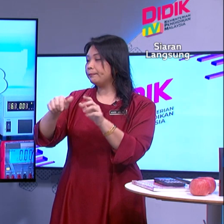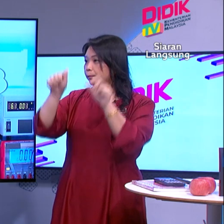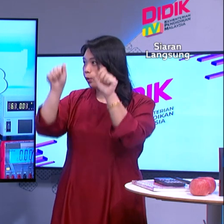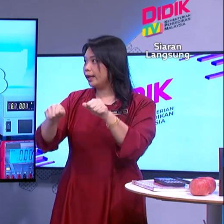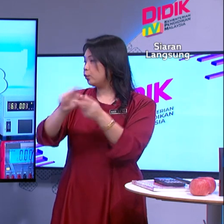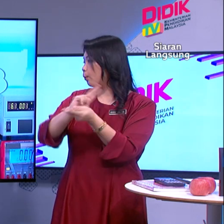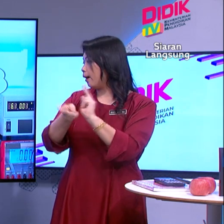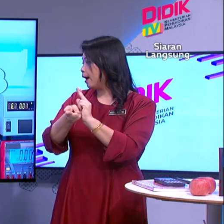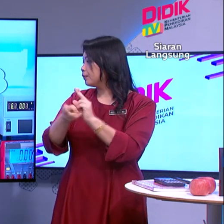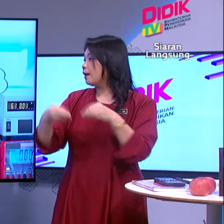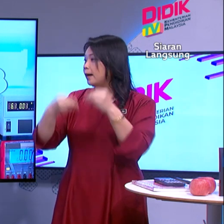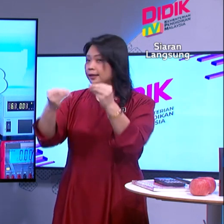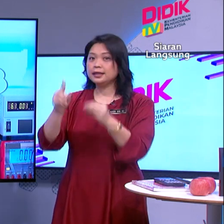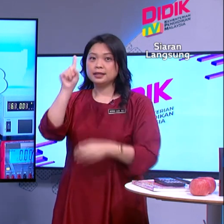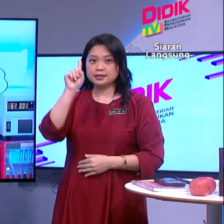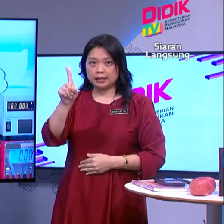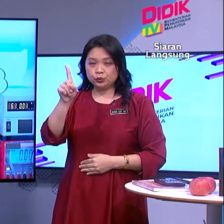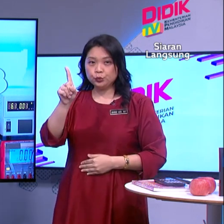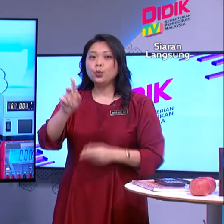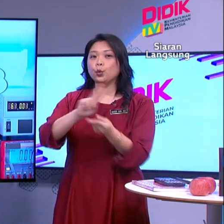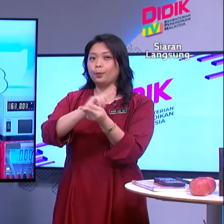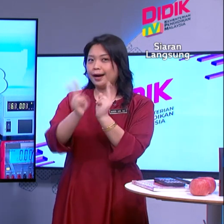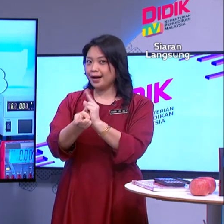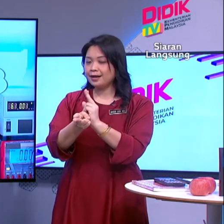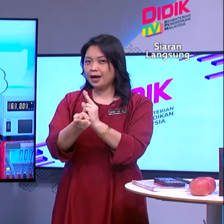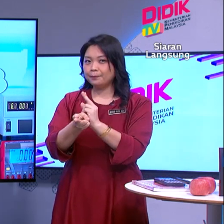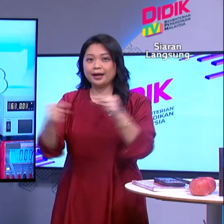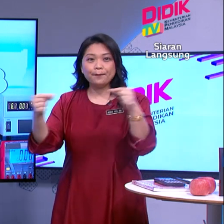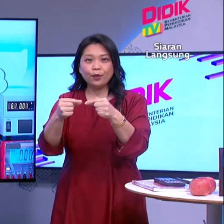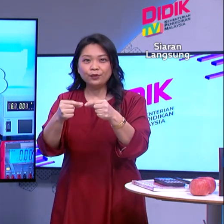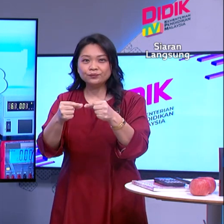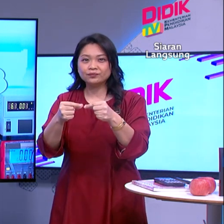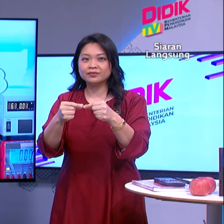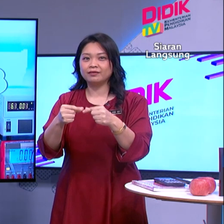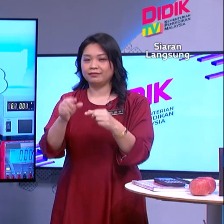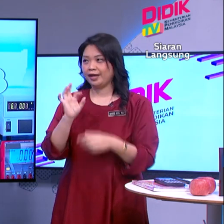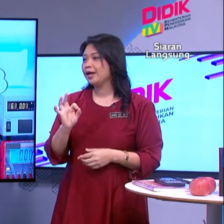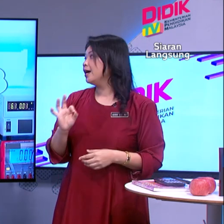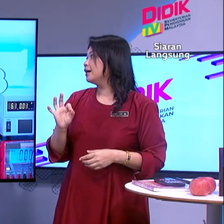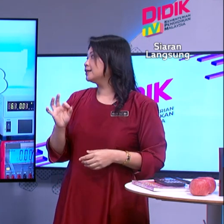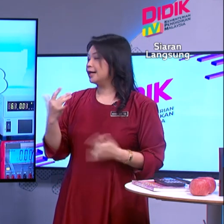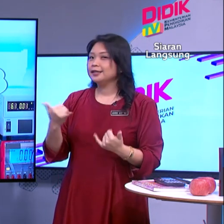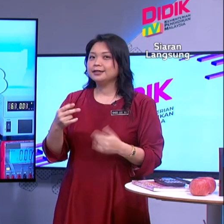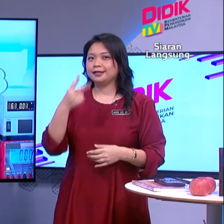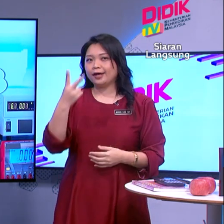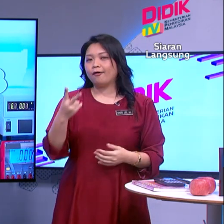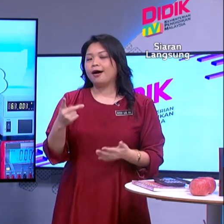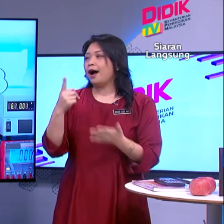pembully upah bagi satu ubahan bergabung Oke sekarang kita tengok